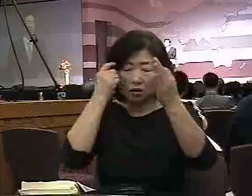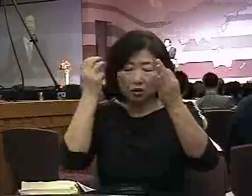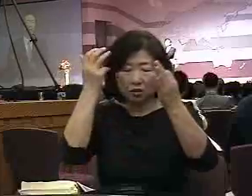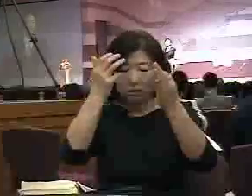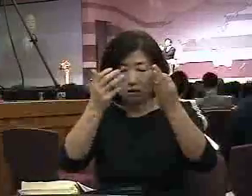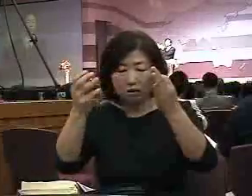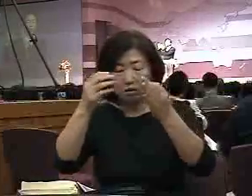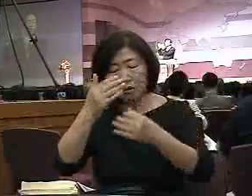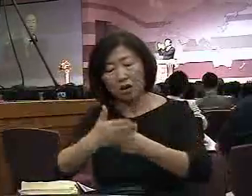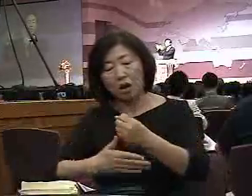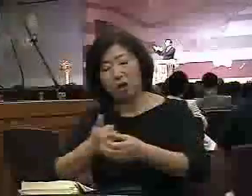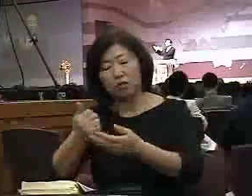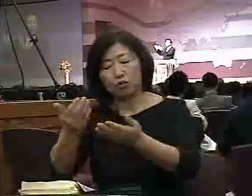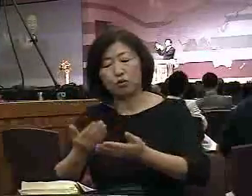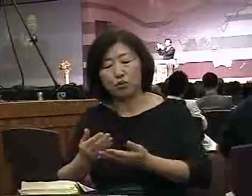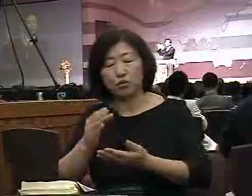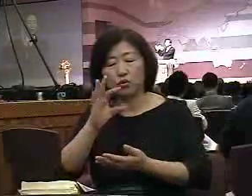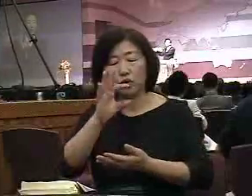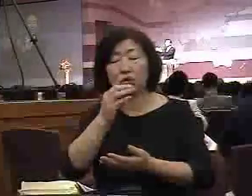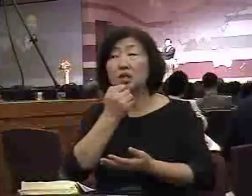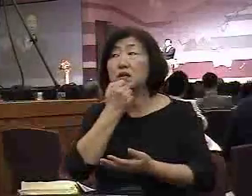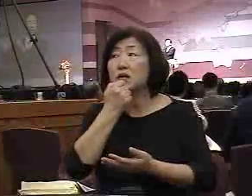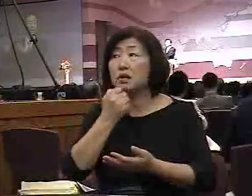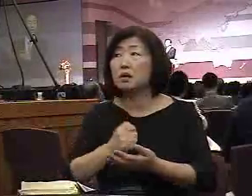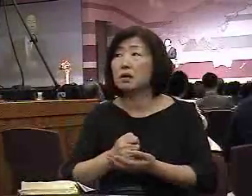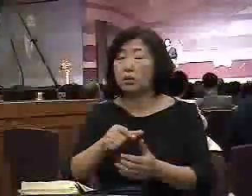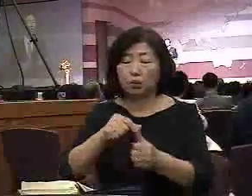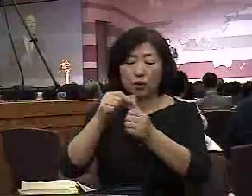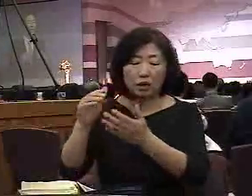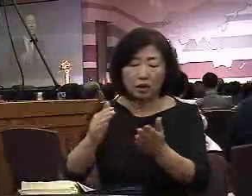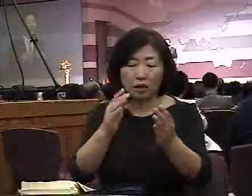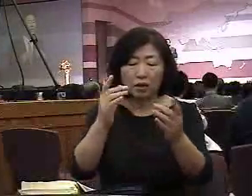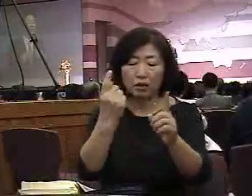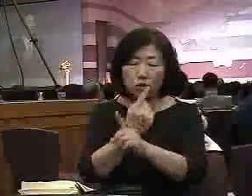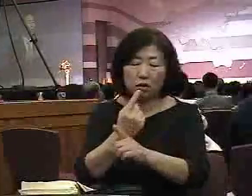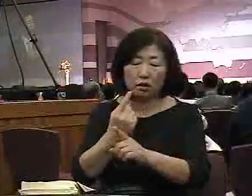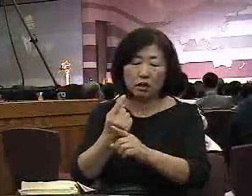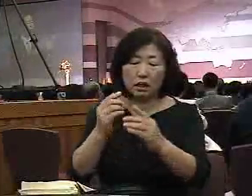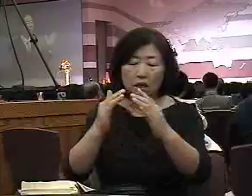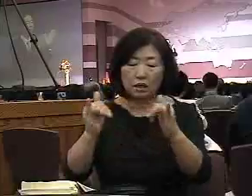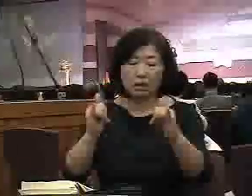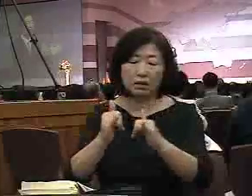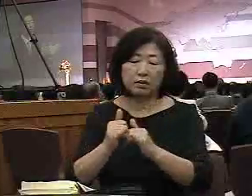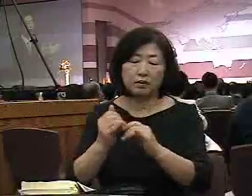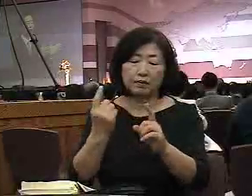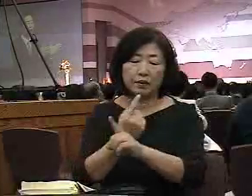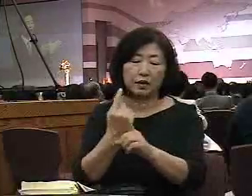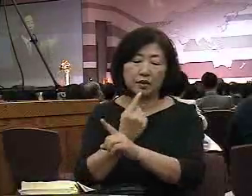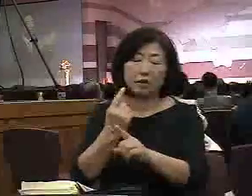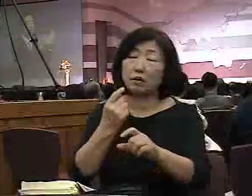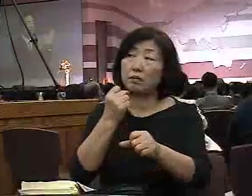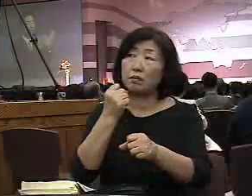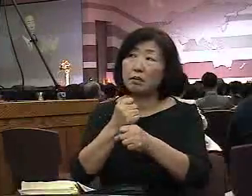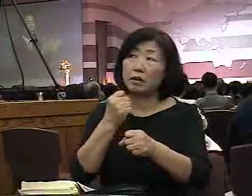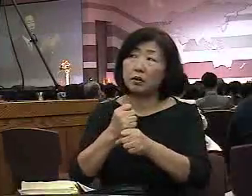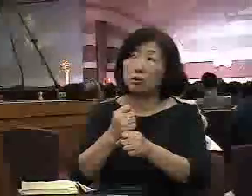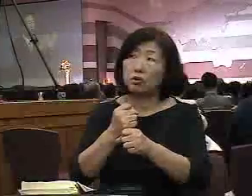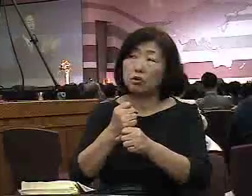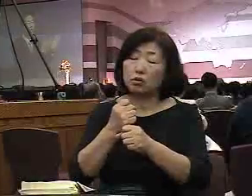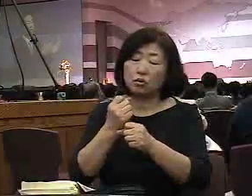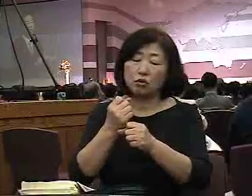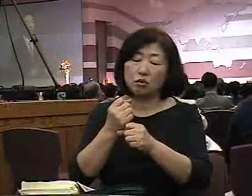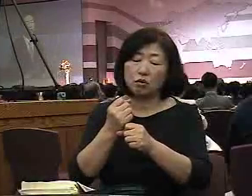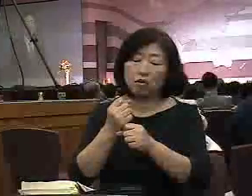의미냐면 하나님이 주시는 이삭이라는 그 구원의 길 대신에 내가 인간적으로 대신 만들어 놓은